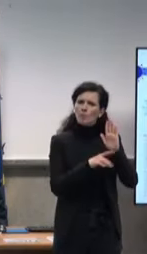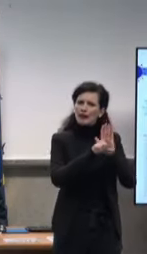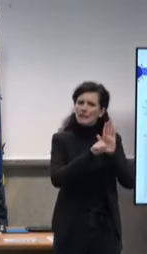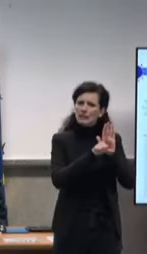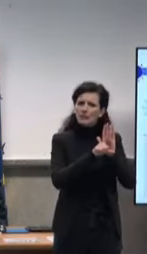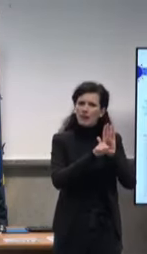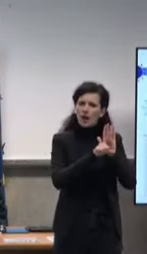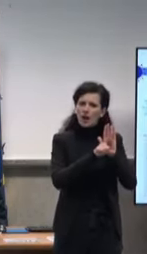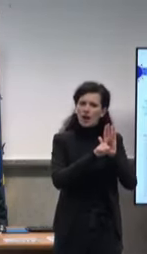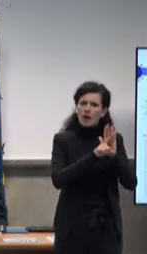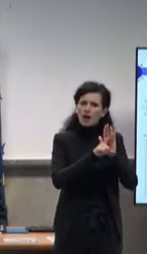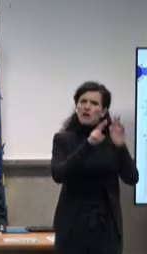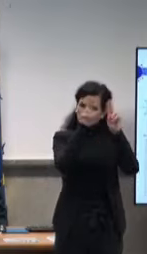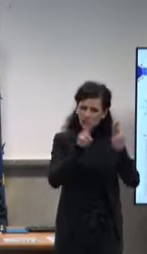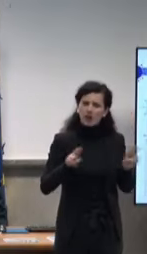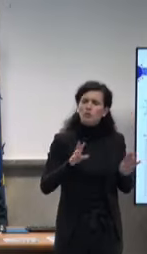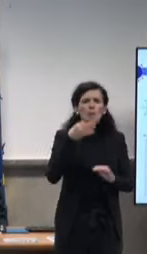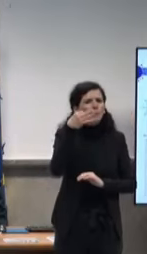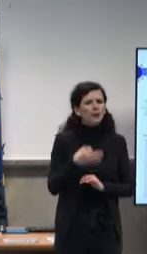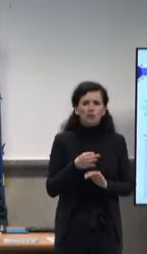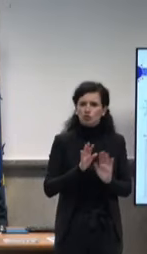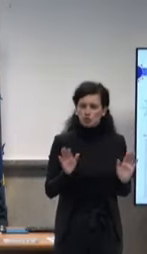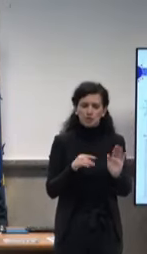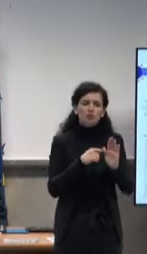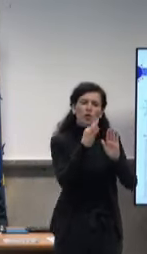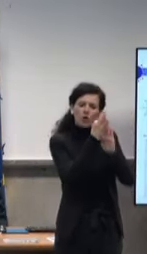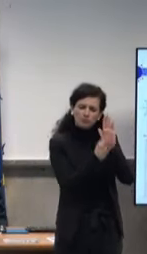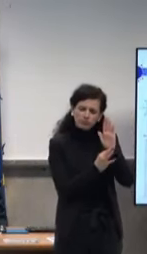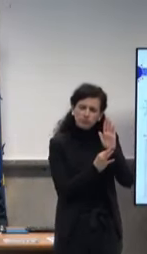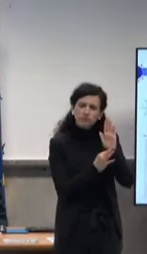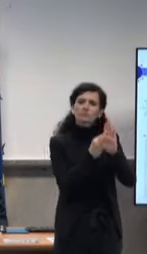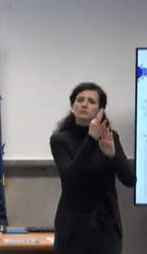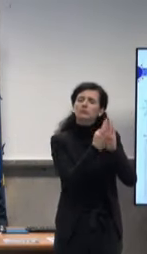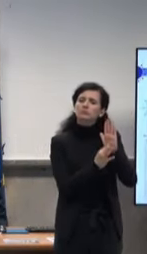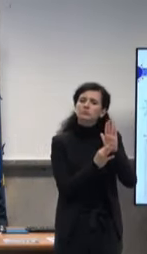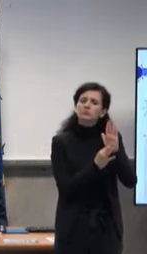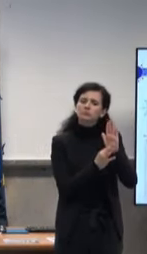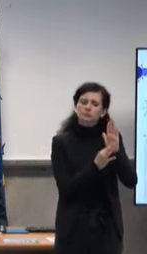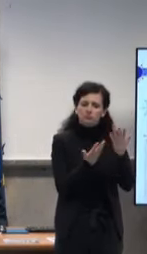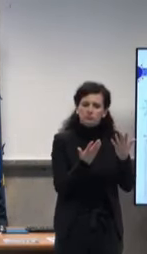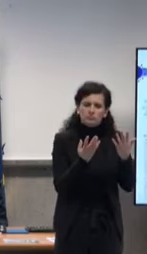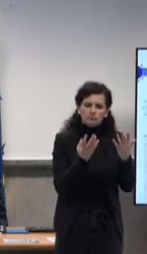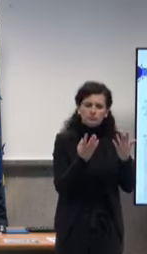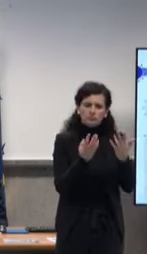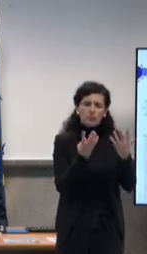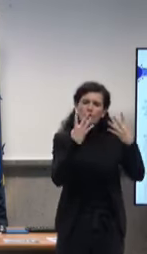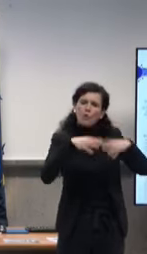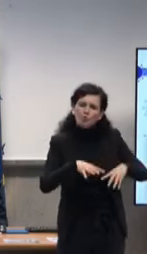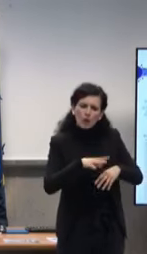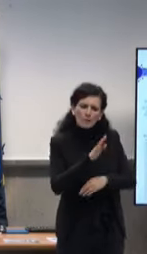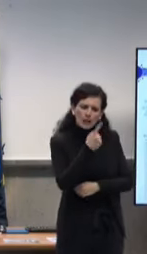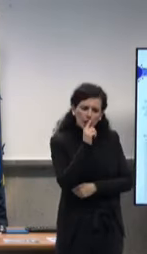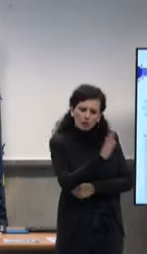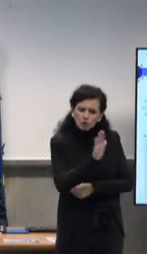che fondamentalmente definisce quali sono degli indicatori di funzionamento c'è la capacità di filtraggio